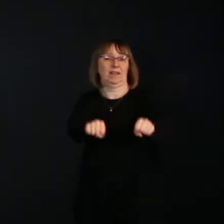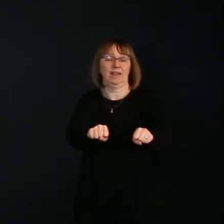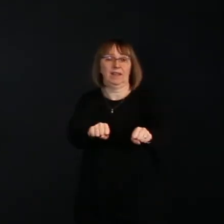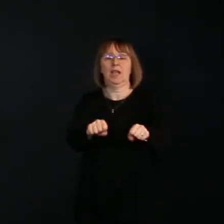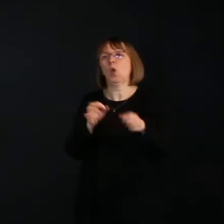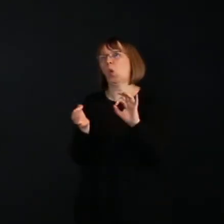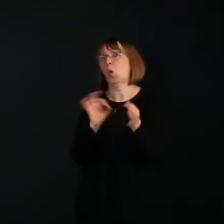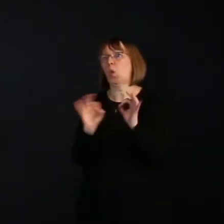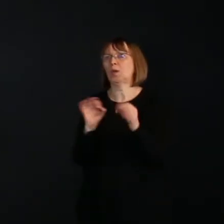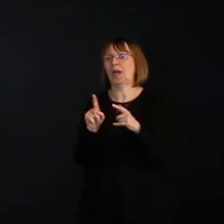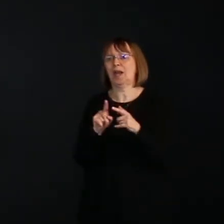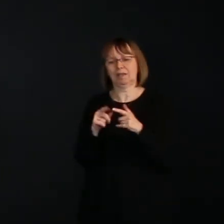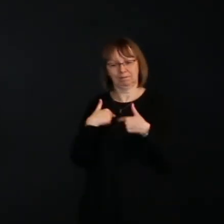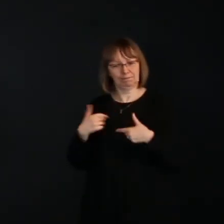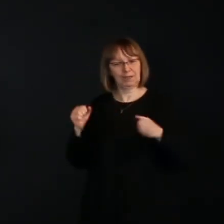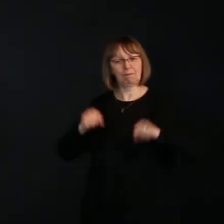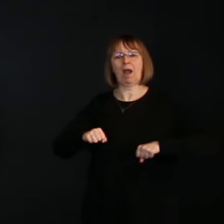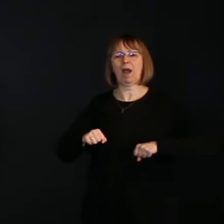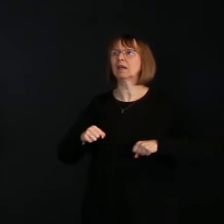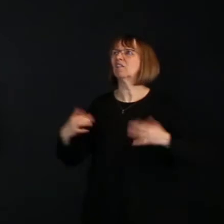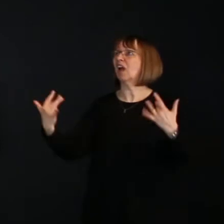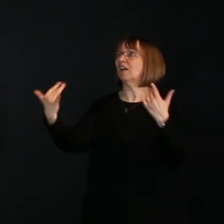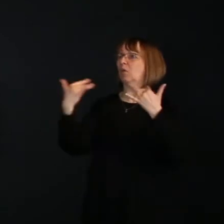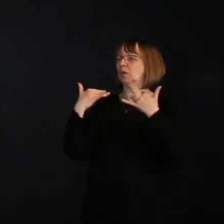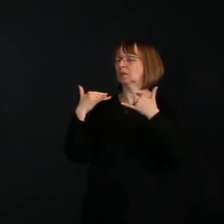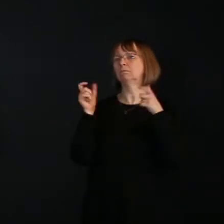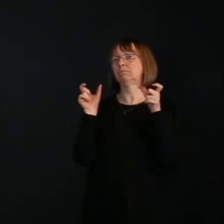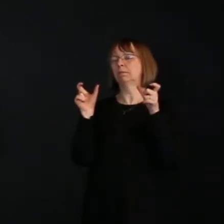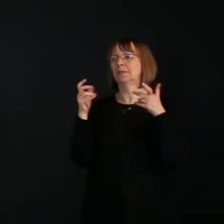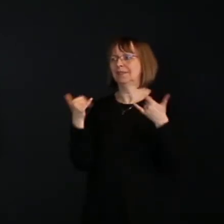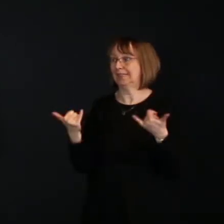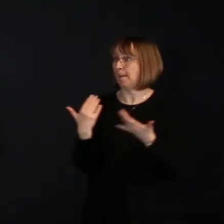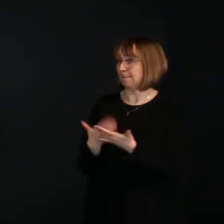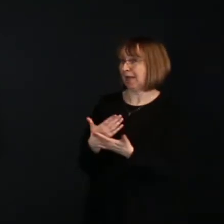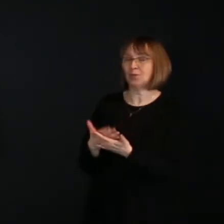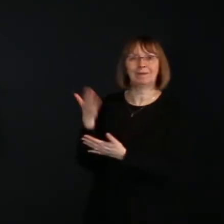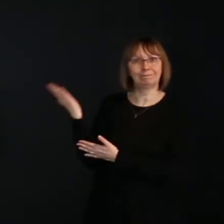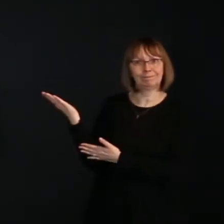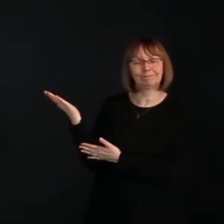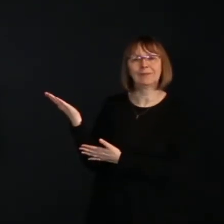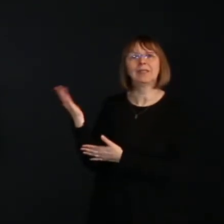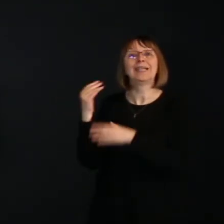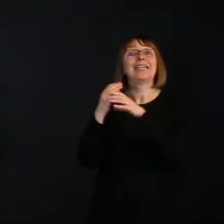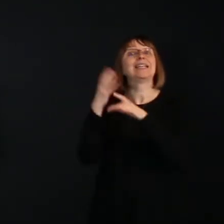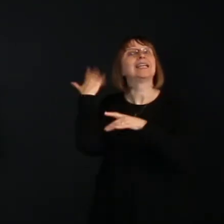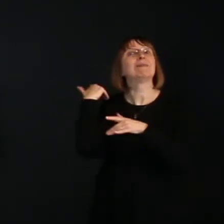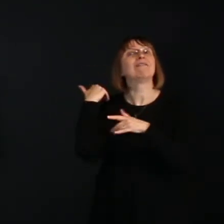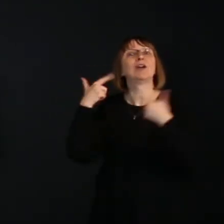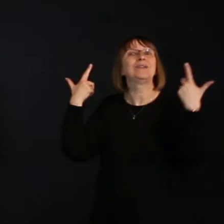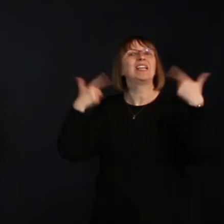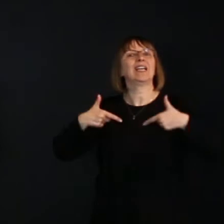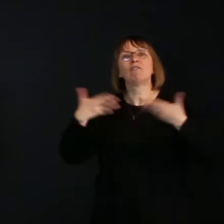oder anderweitig seine Souveränität verliert. Hier im konkreten Beispiel geht es um den Luftkrieg